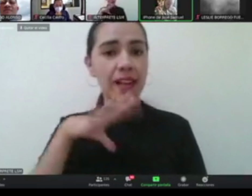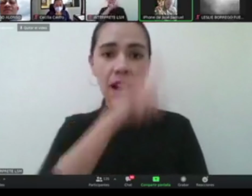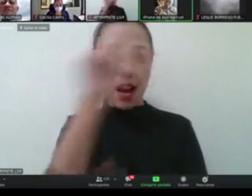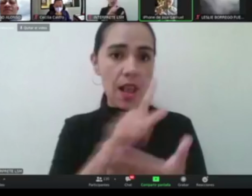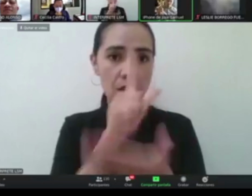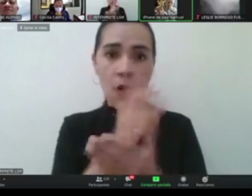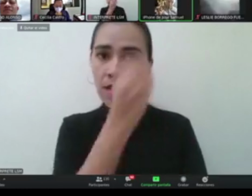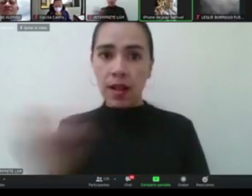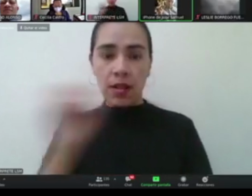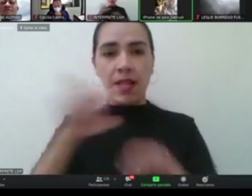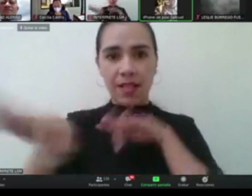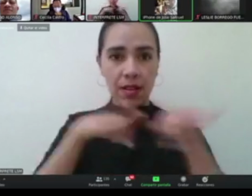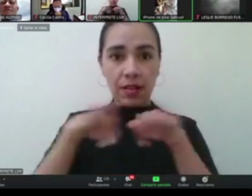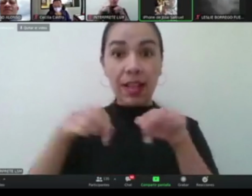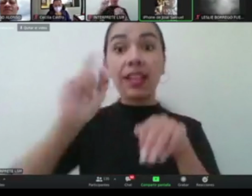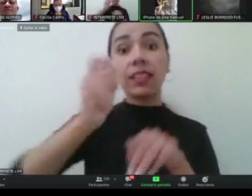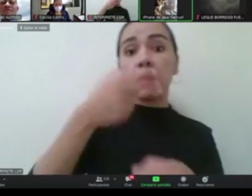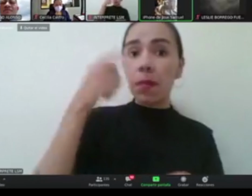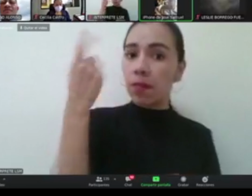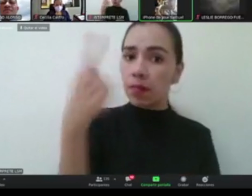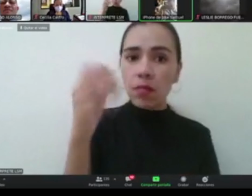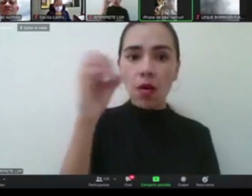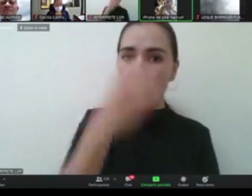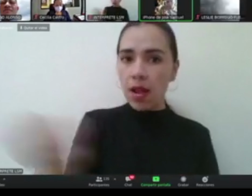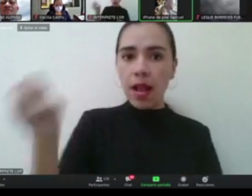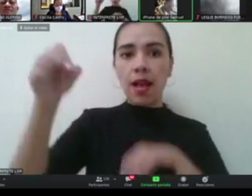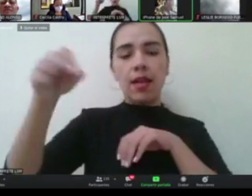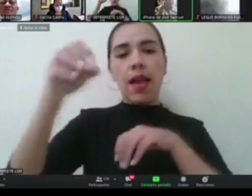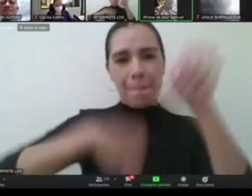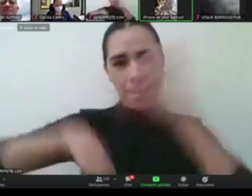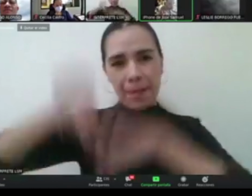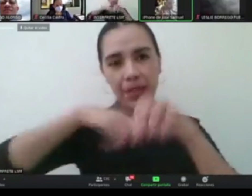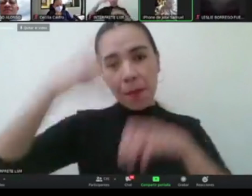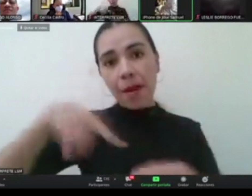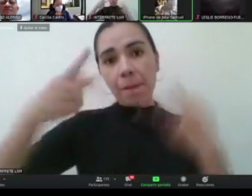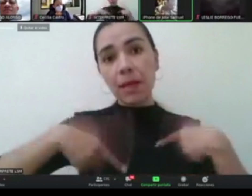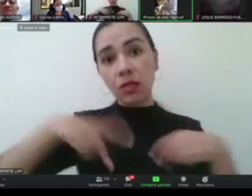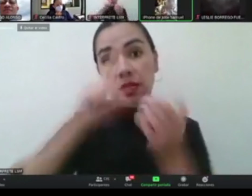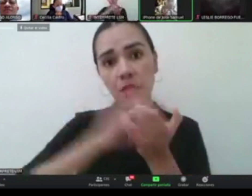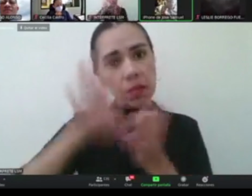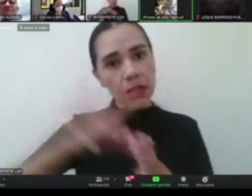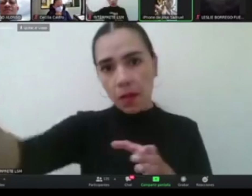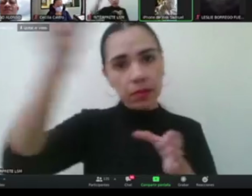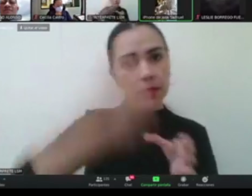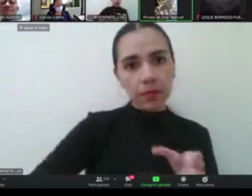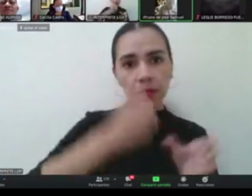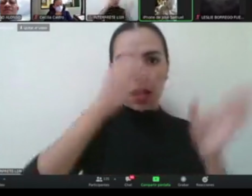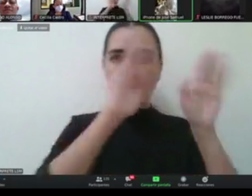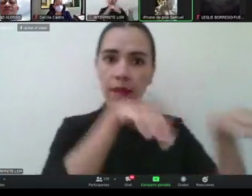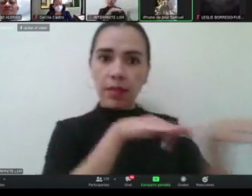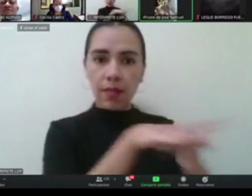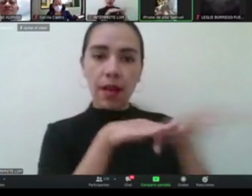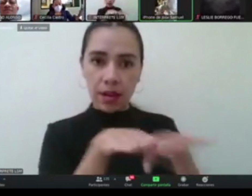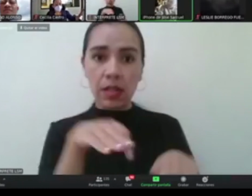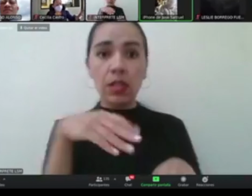ciertos cupos a las empresas para que contraten personas en situación de discapacidad, el derecho al trabajo de las